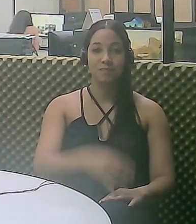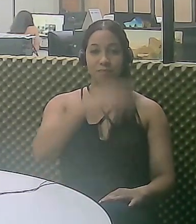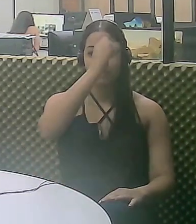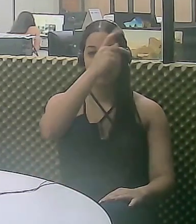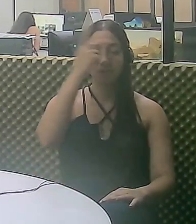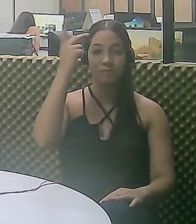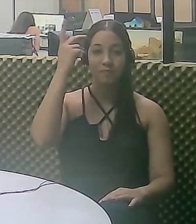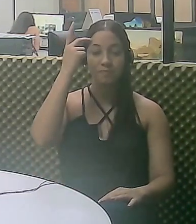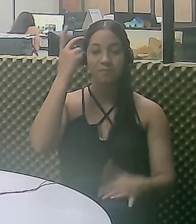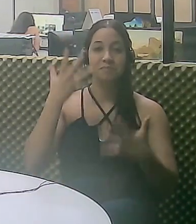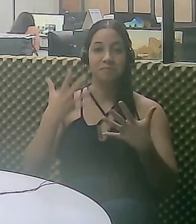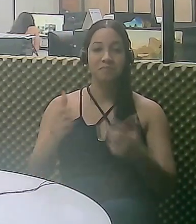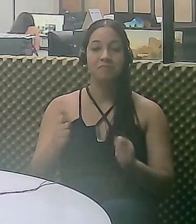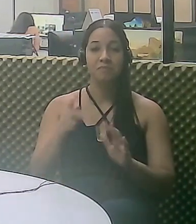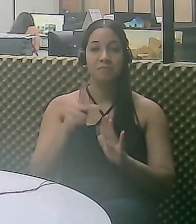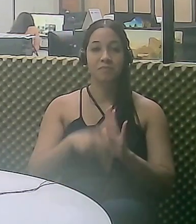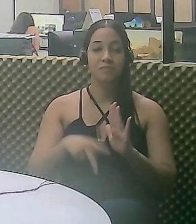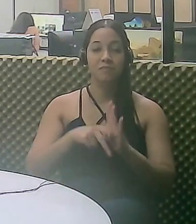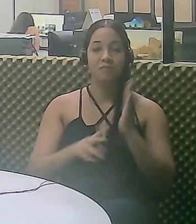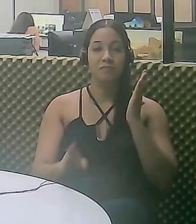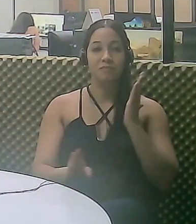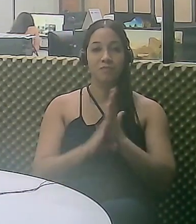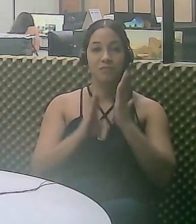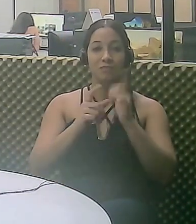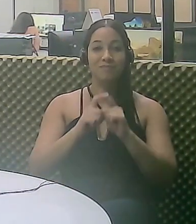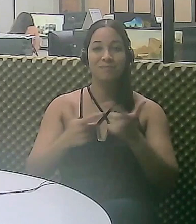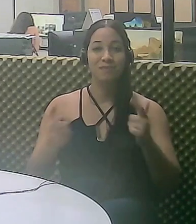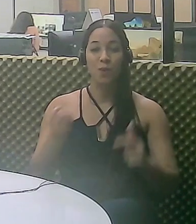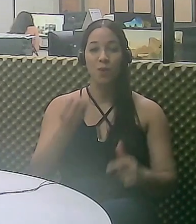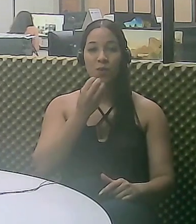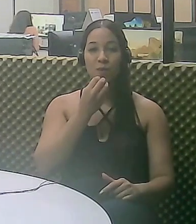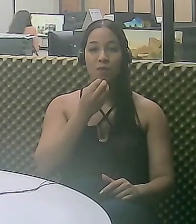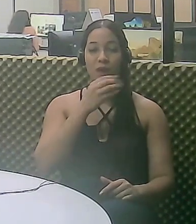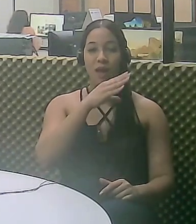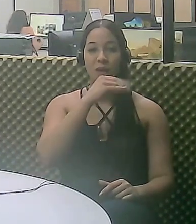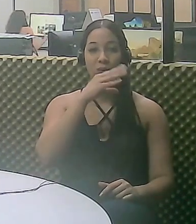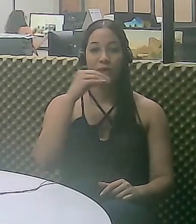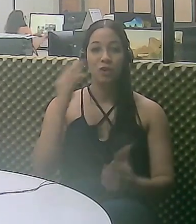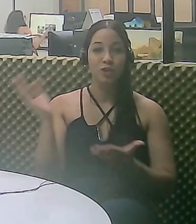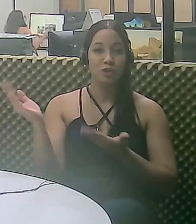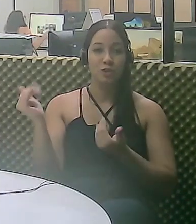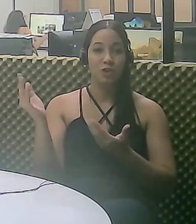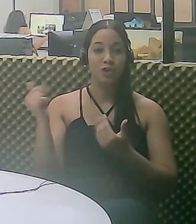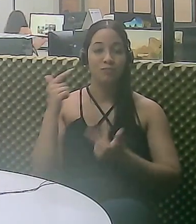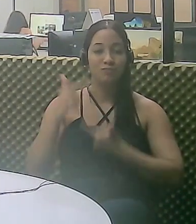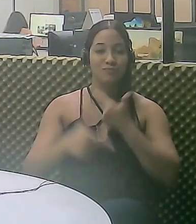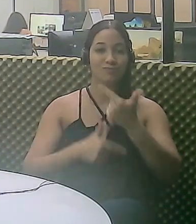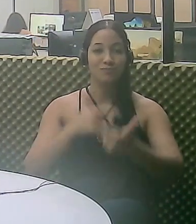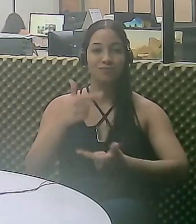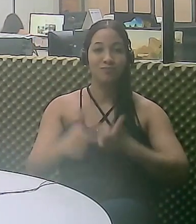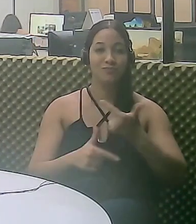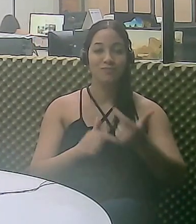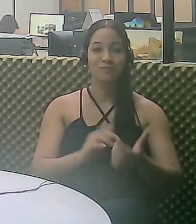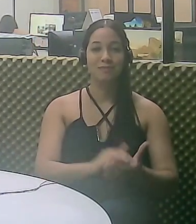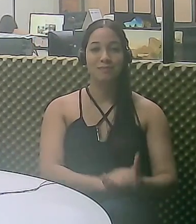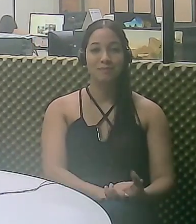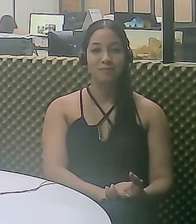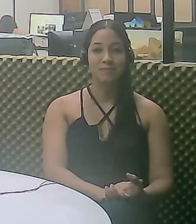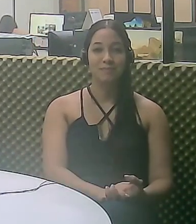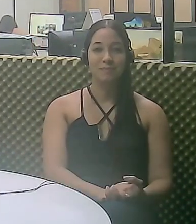Prefeitura adere ao programa Descubra para ampliar oportunidades a adolescentes e jovens no mercado de trabalho.